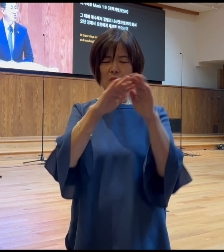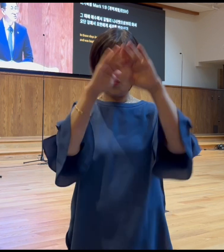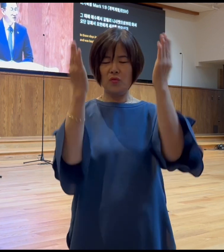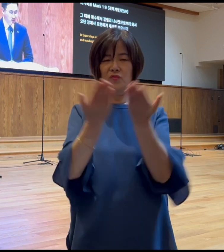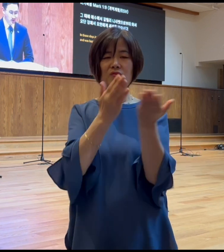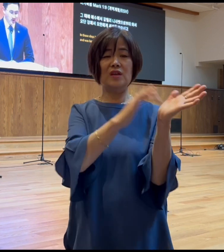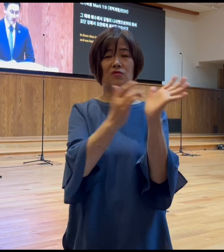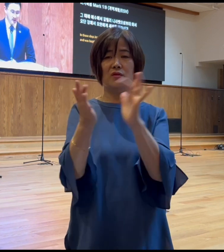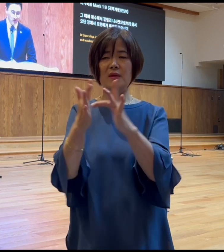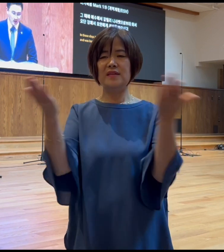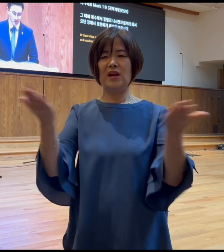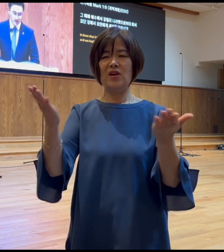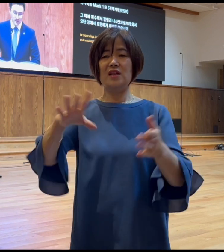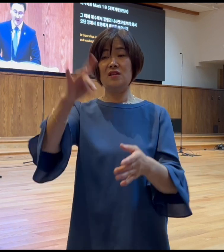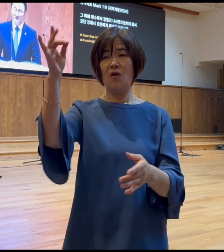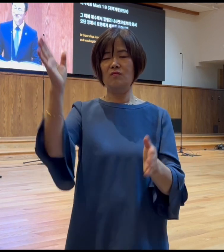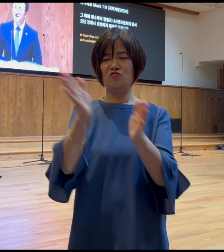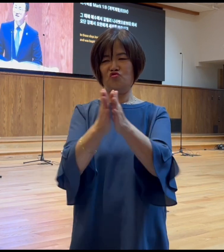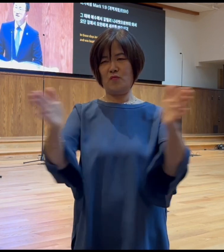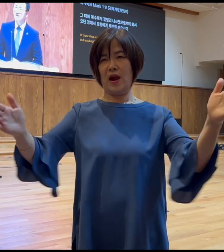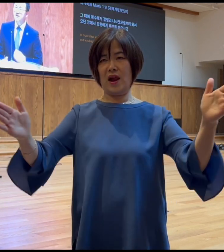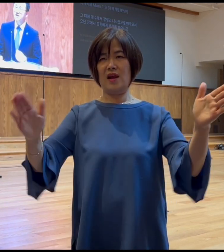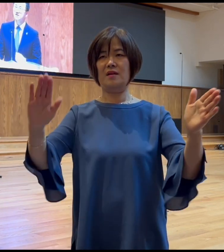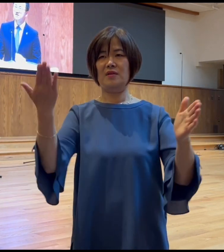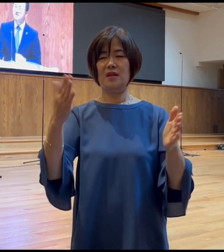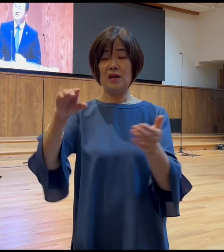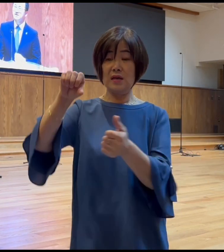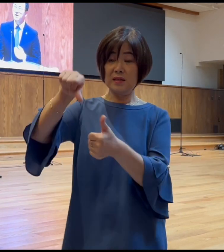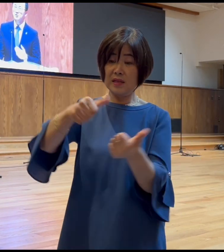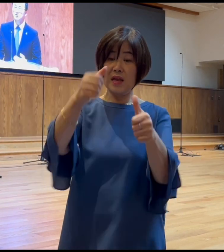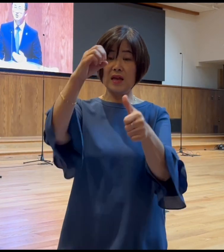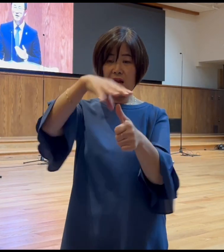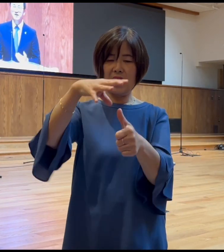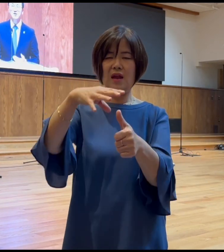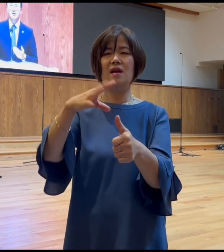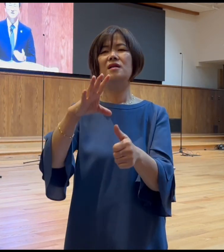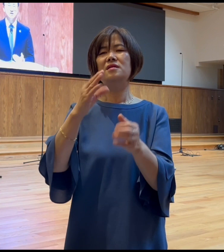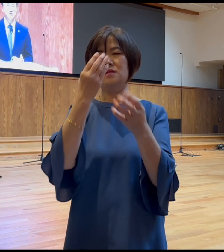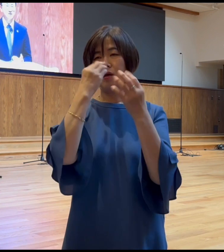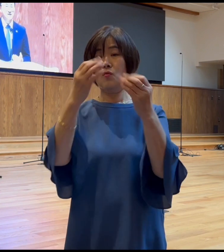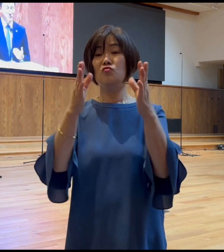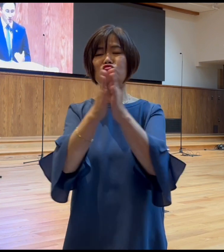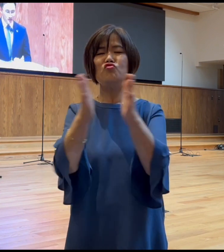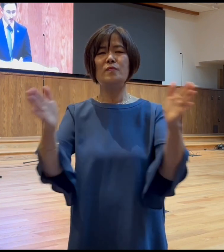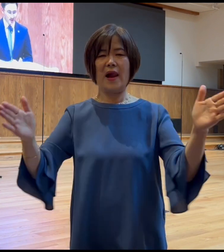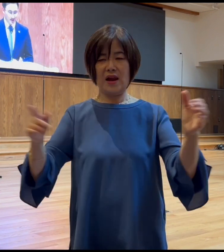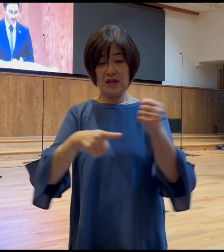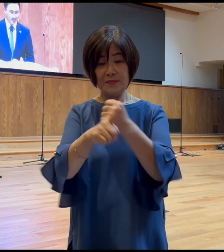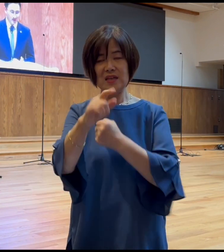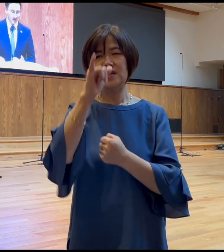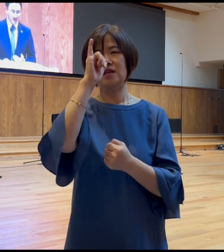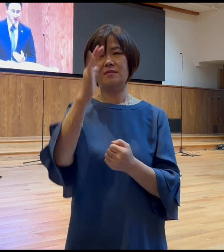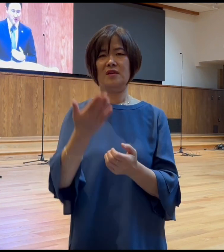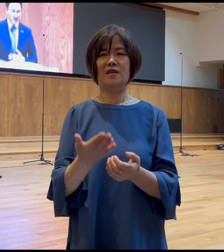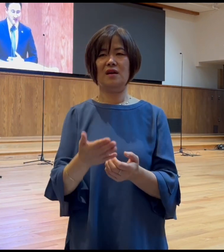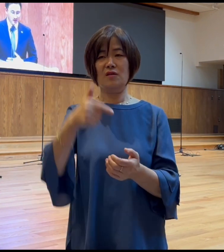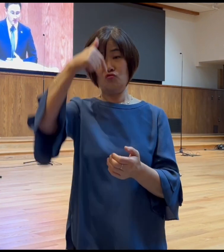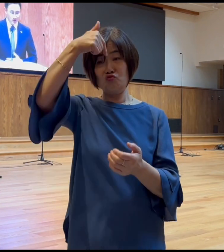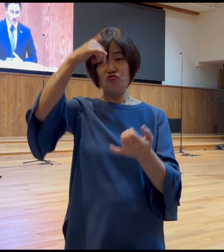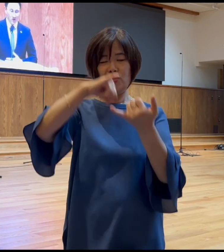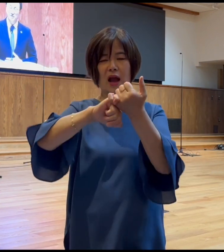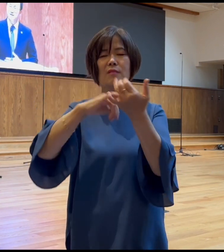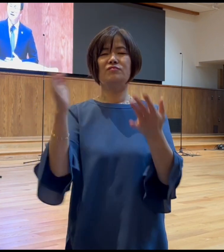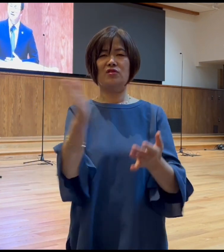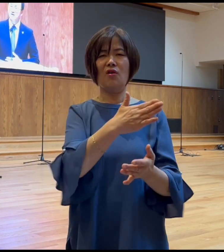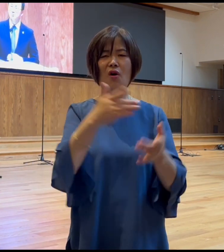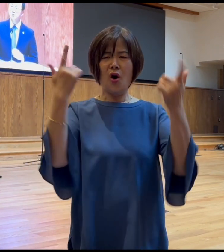첫 출발로 기록하고 있습니다. 세례는 이 새로운 출발이라고 하는 의미를 담고 있습니다. 구약